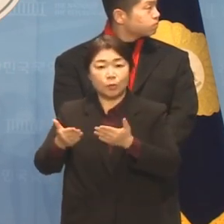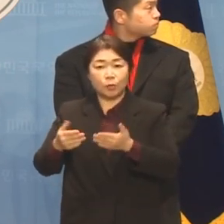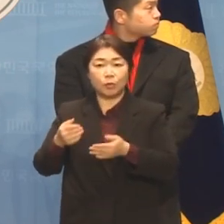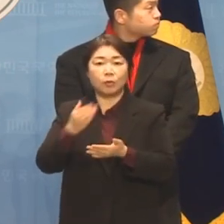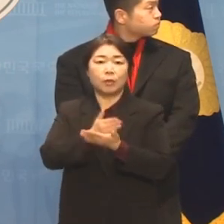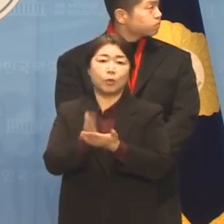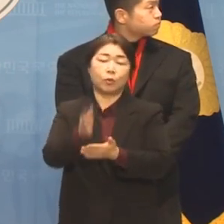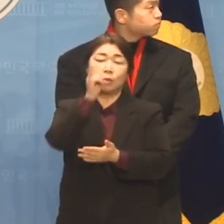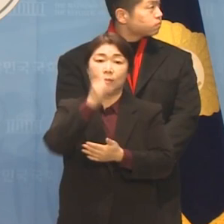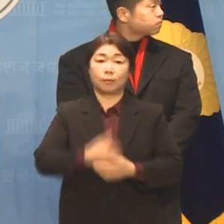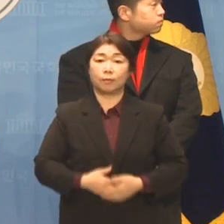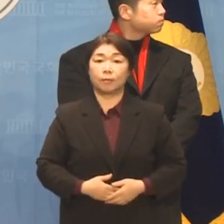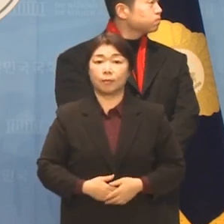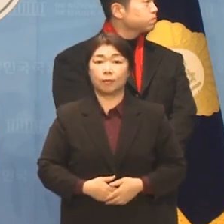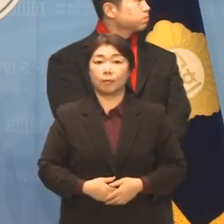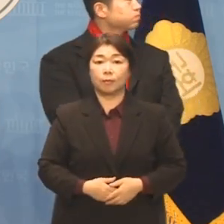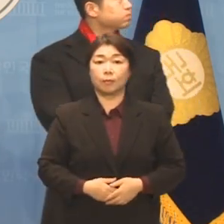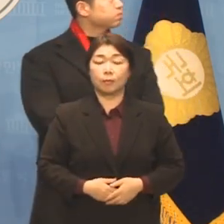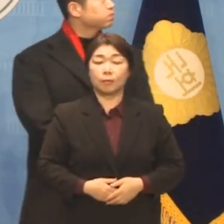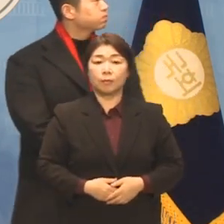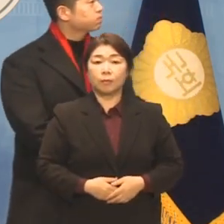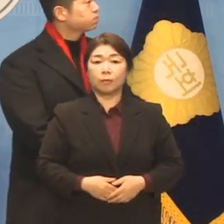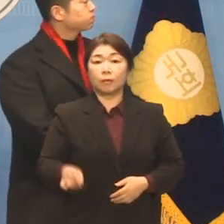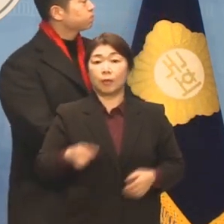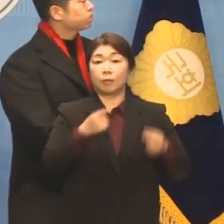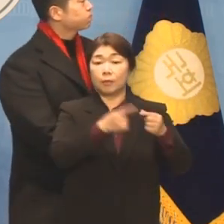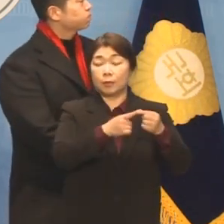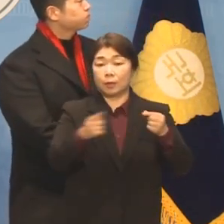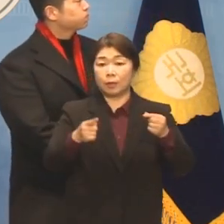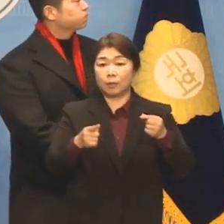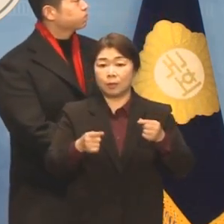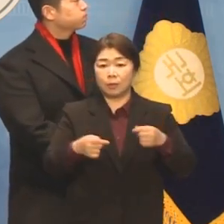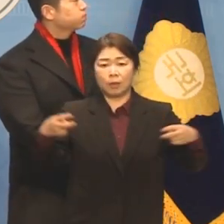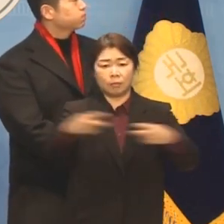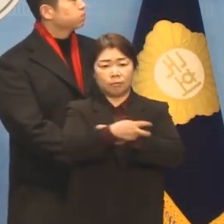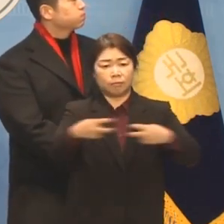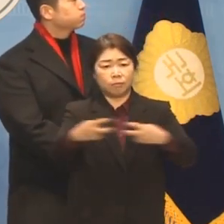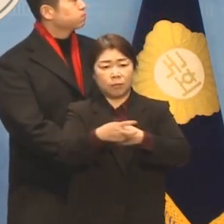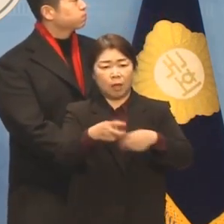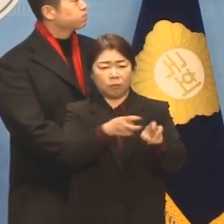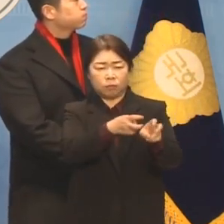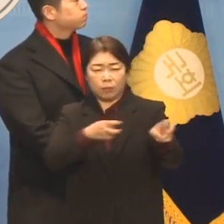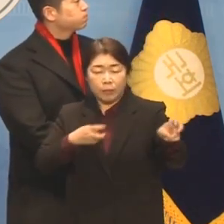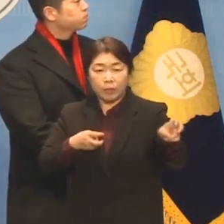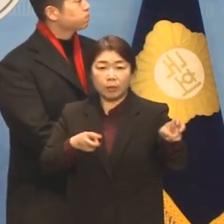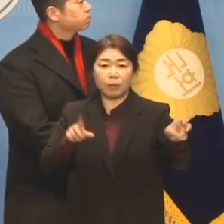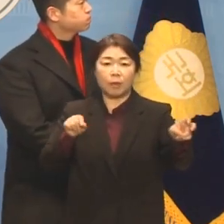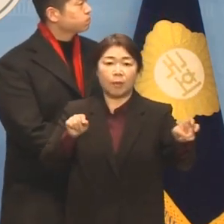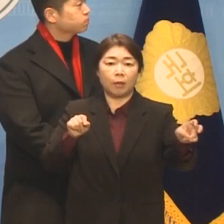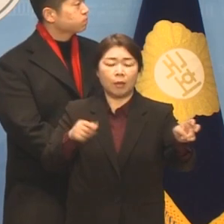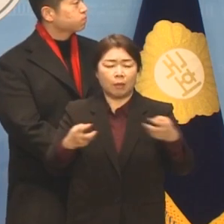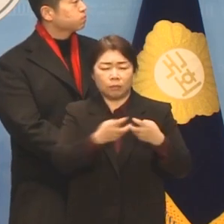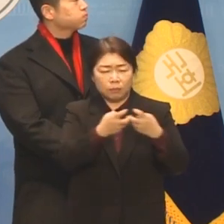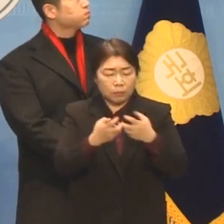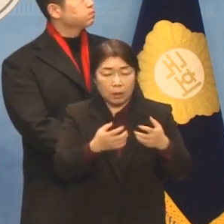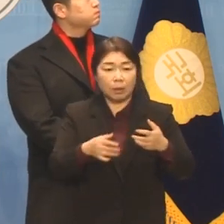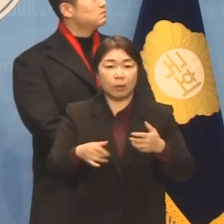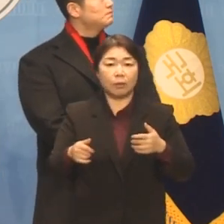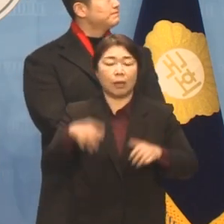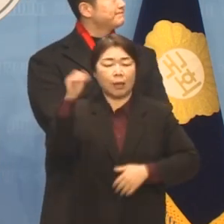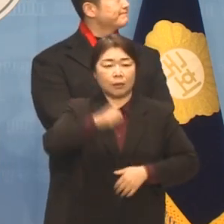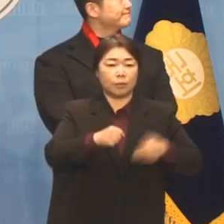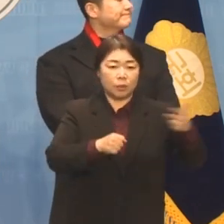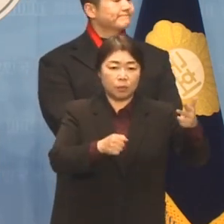제도입니다. 첫째, 시차 근무제입니다. 막히는 도로를 피해, 만원의 교통환경을 피해 아침